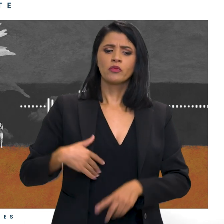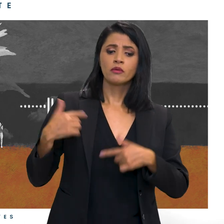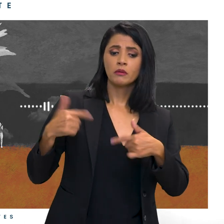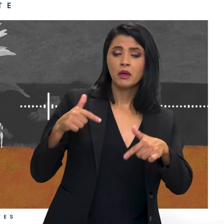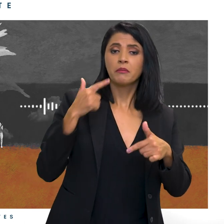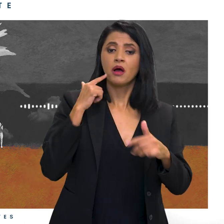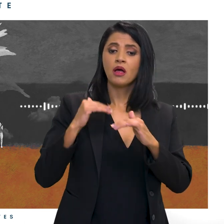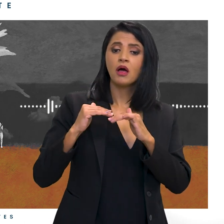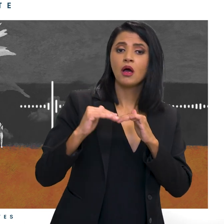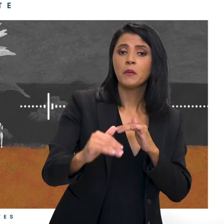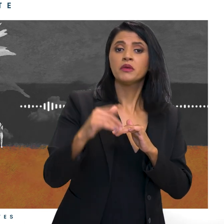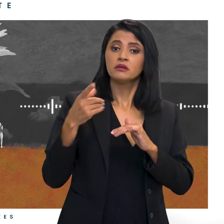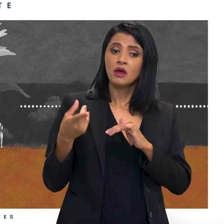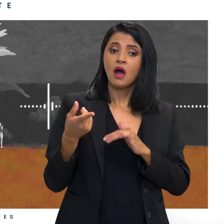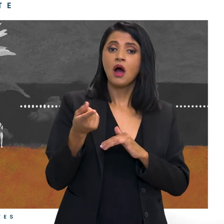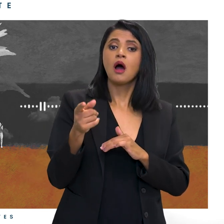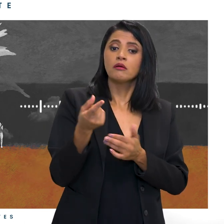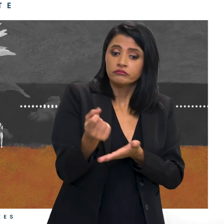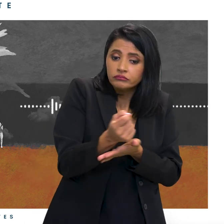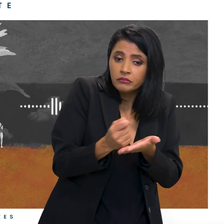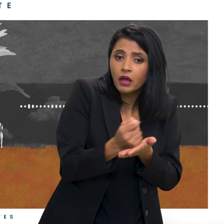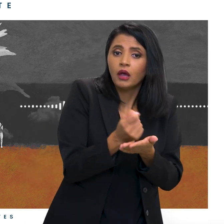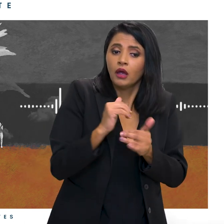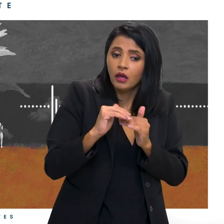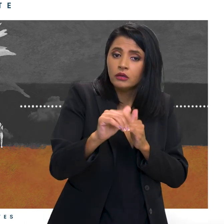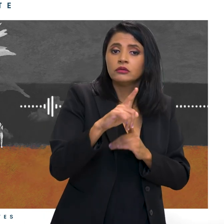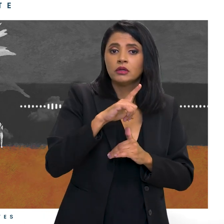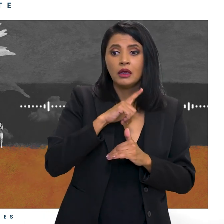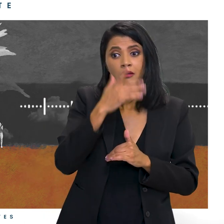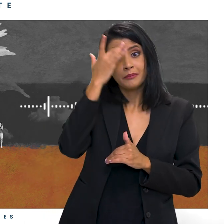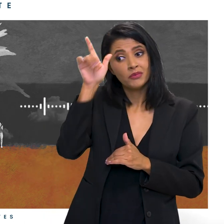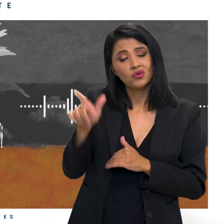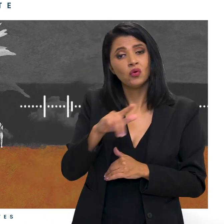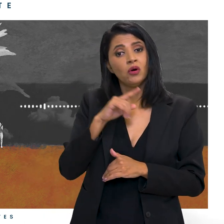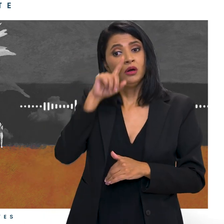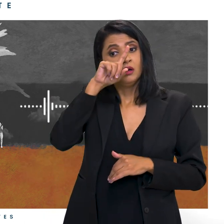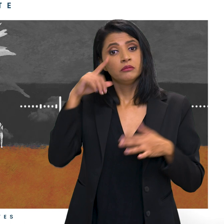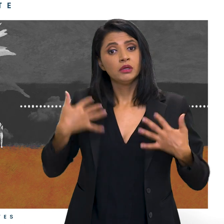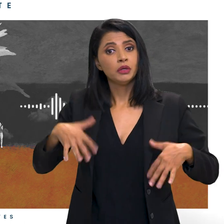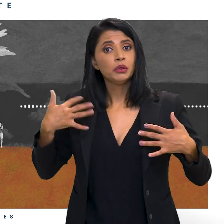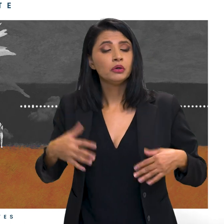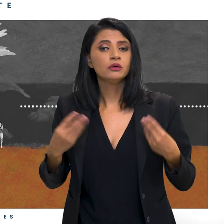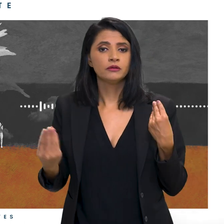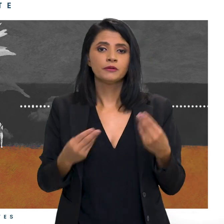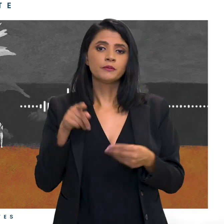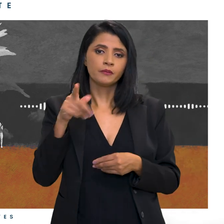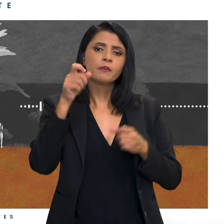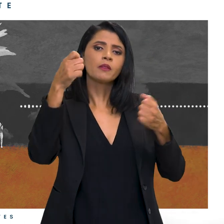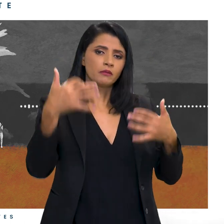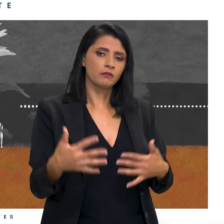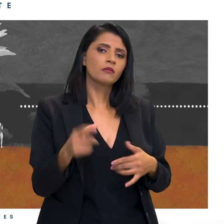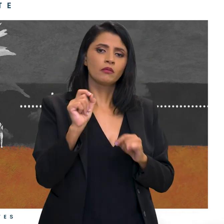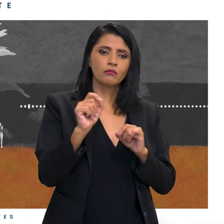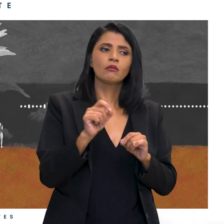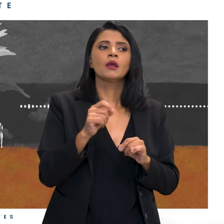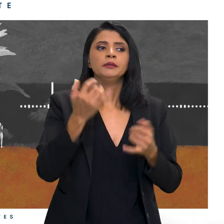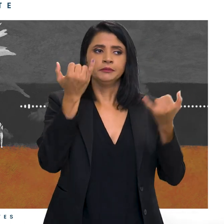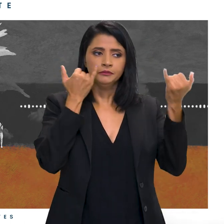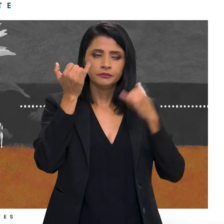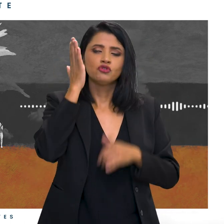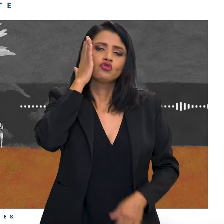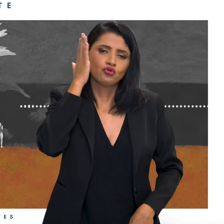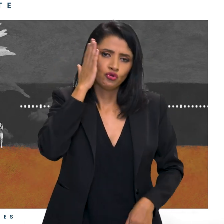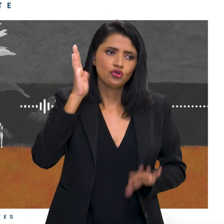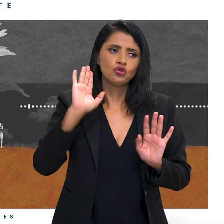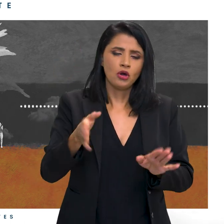o governo pretende agir para normalizar o fornecimento, especialmente nos casos onde vidas estão em riscos. Monsores disse que está